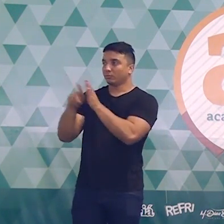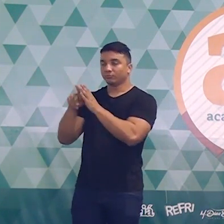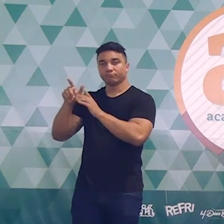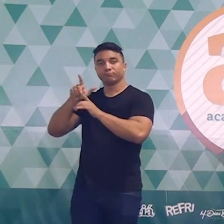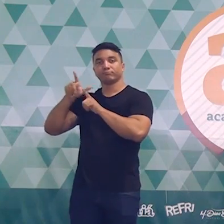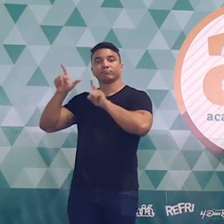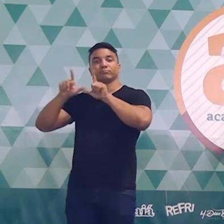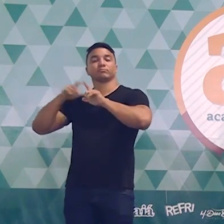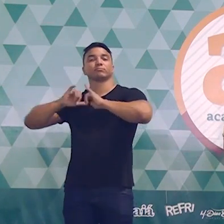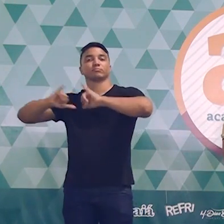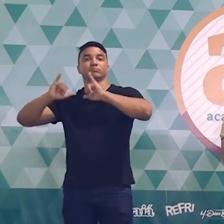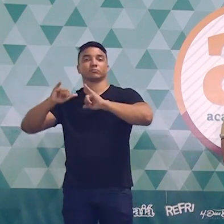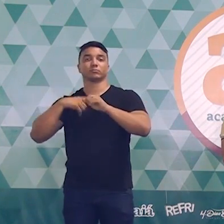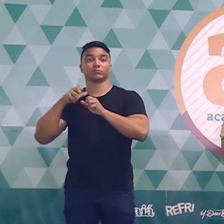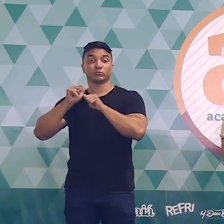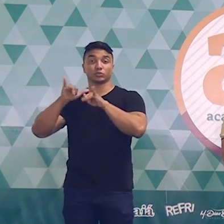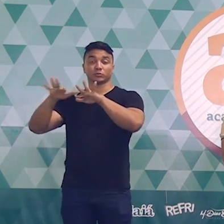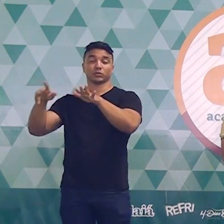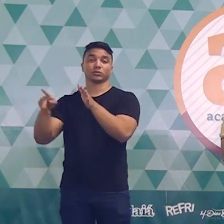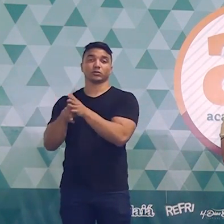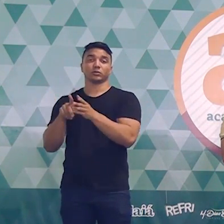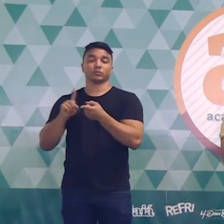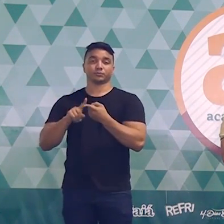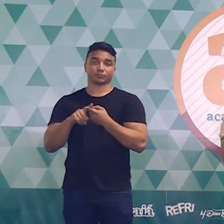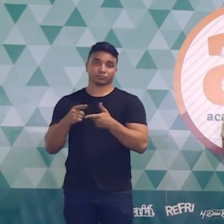imprensa, disseminação de campanhas.